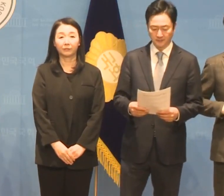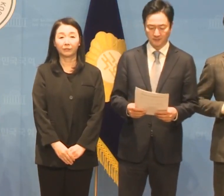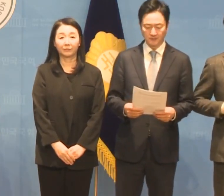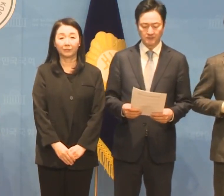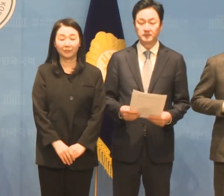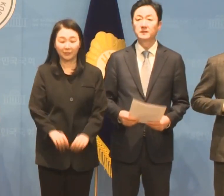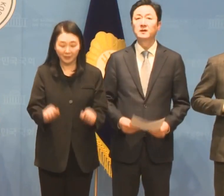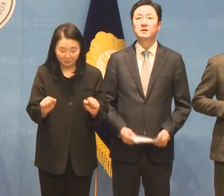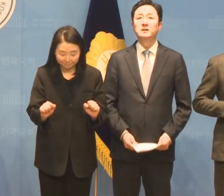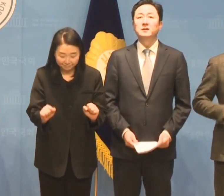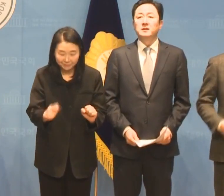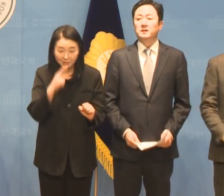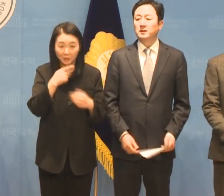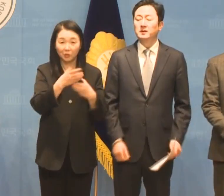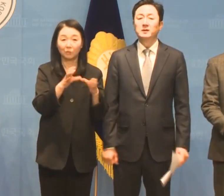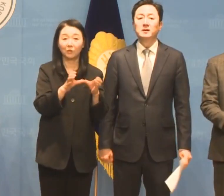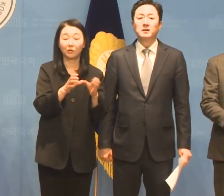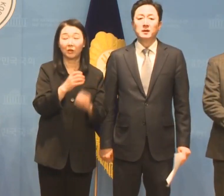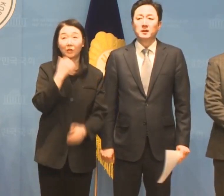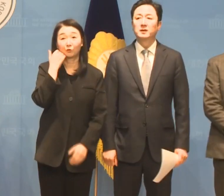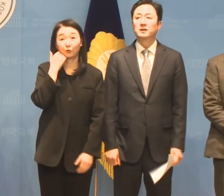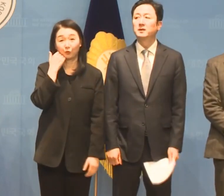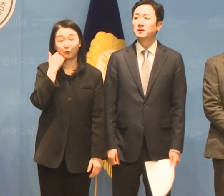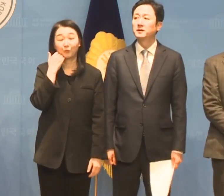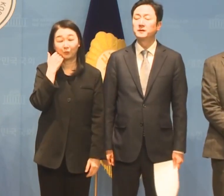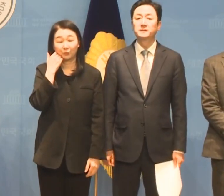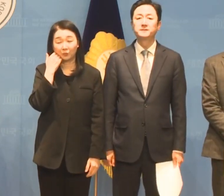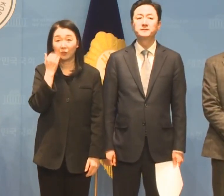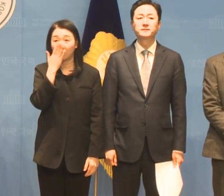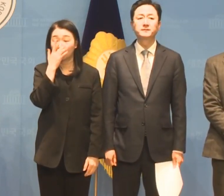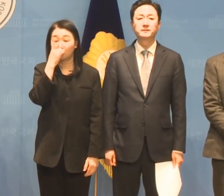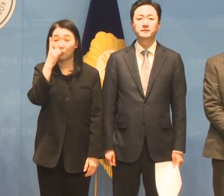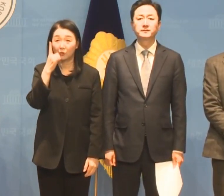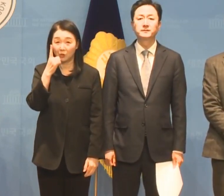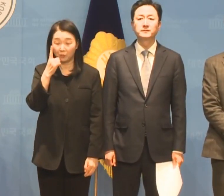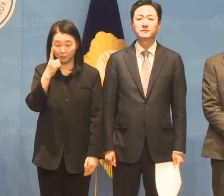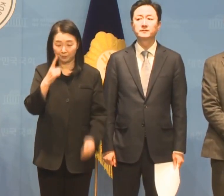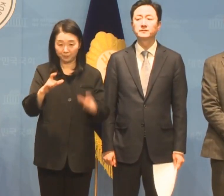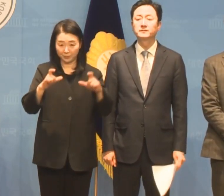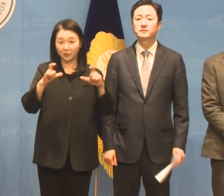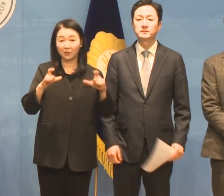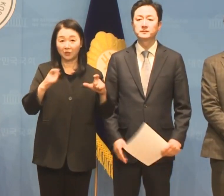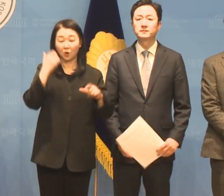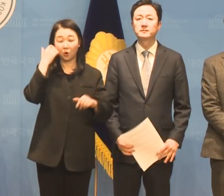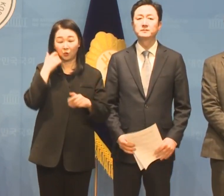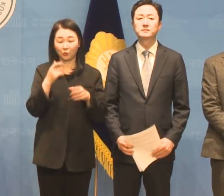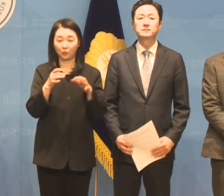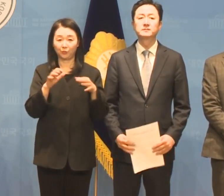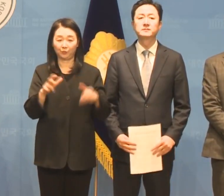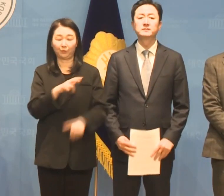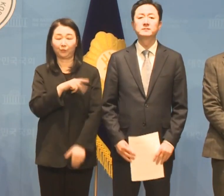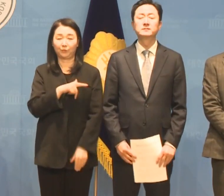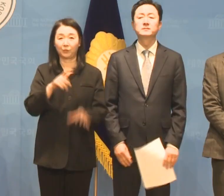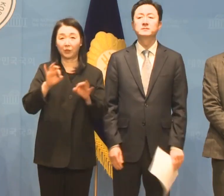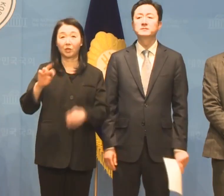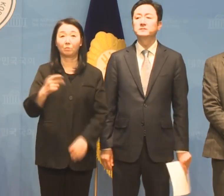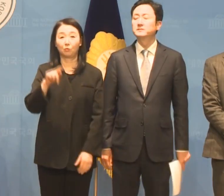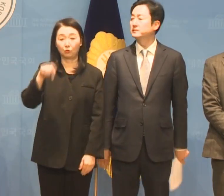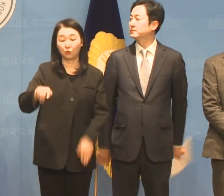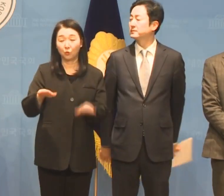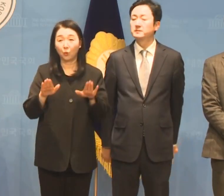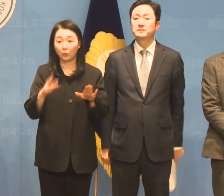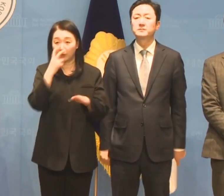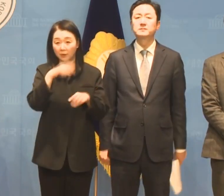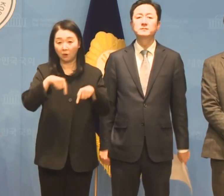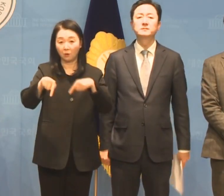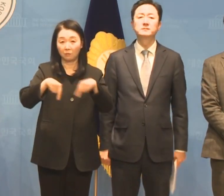네, 안녕하십니까. 더불어민주당 순천 광양 곡성 구례갑 국회의원 김문수입니다. 오늘 저는